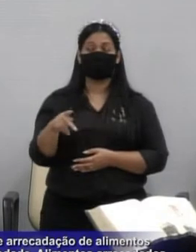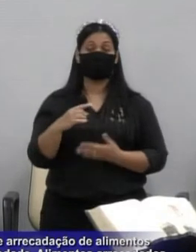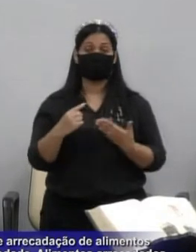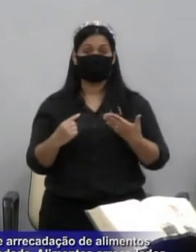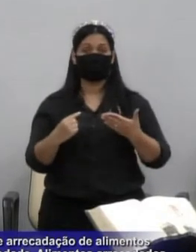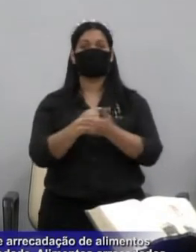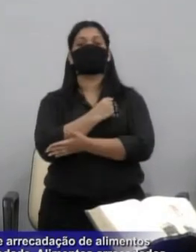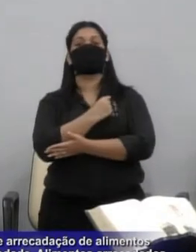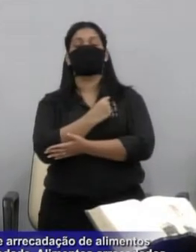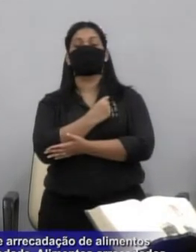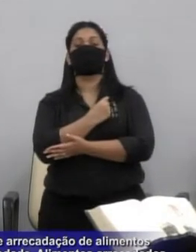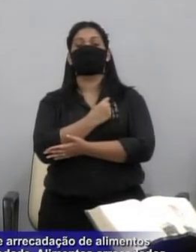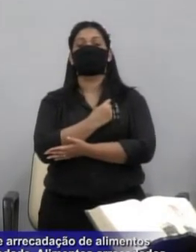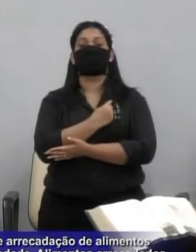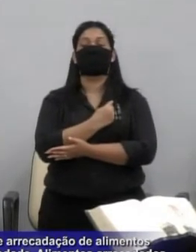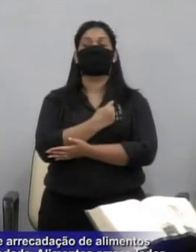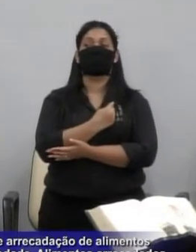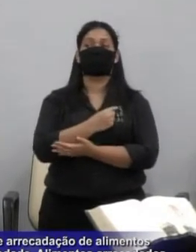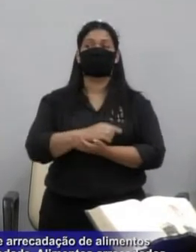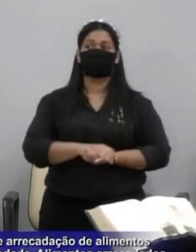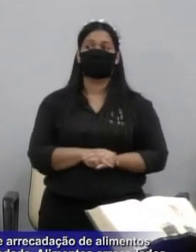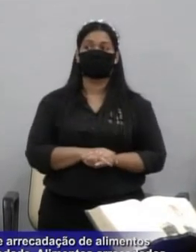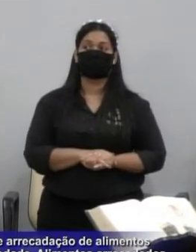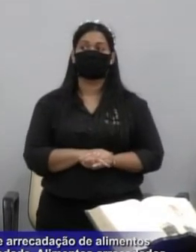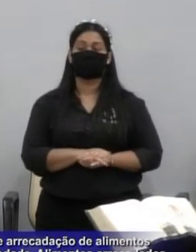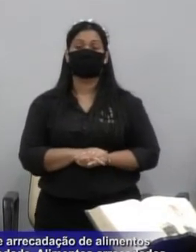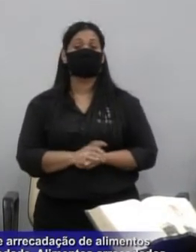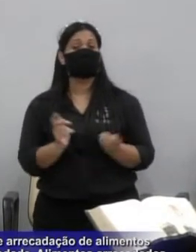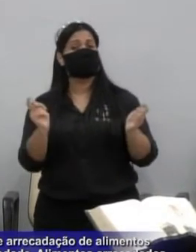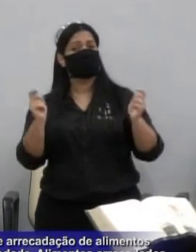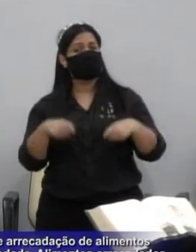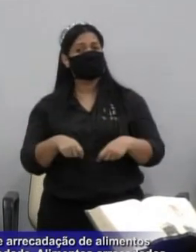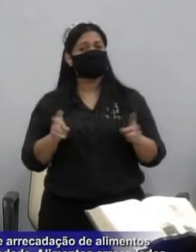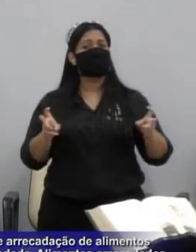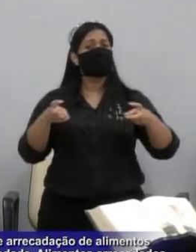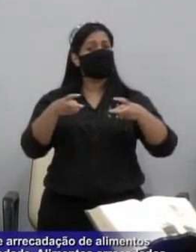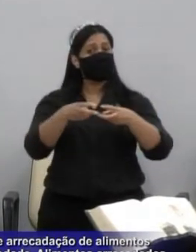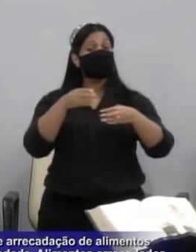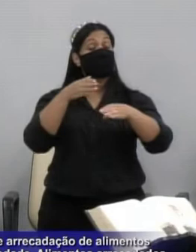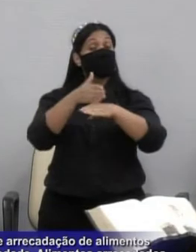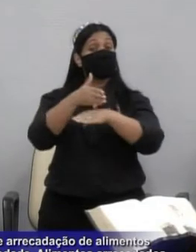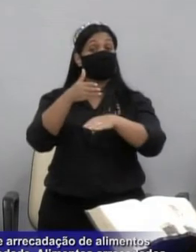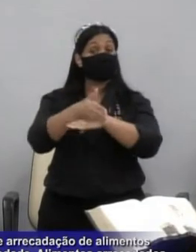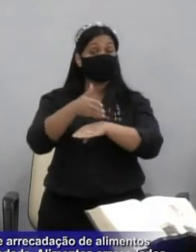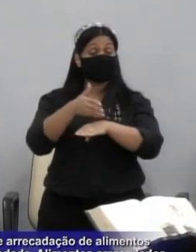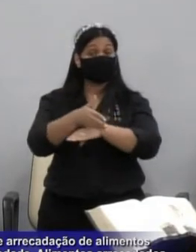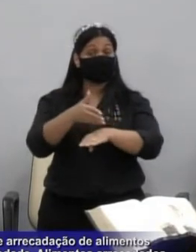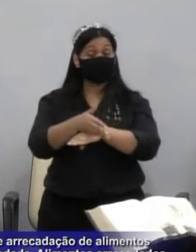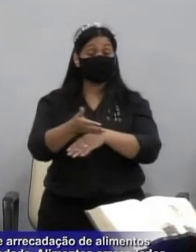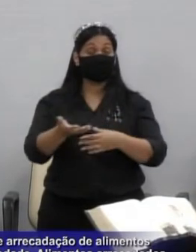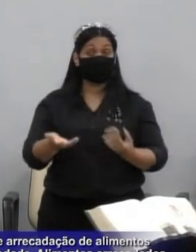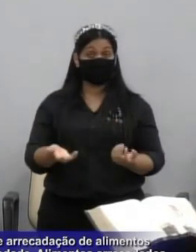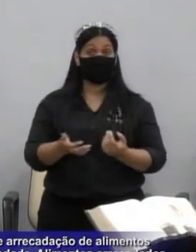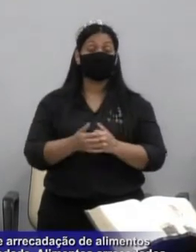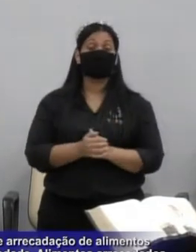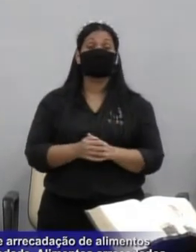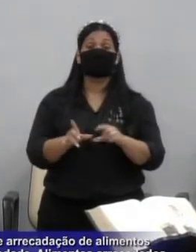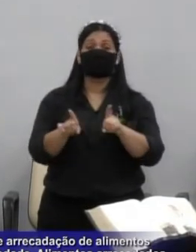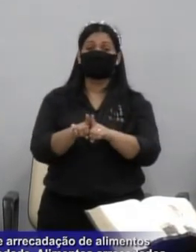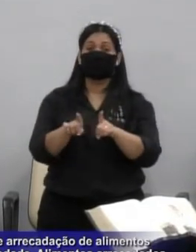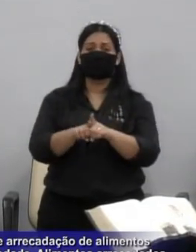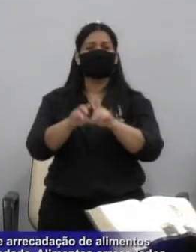perguntou, né, até como sugestão, falou da possibilidade da Câmara participar aí também